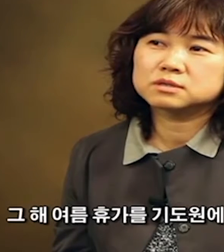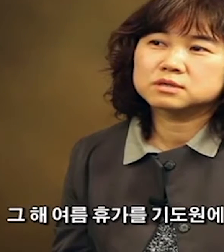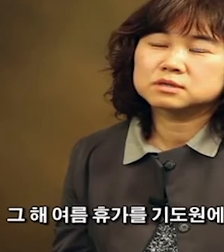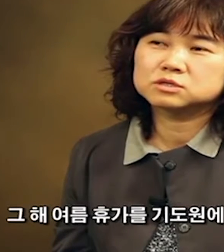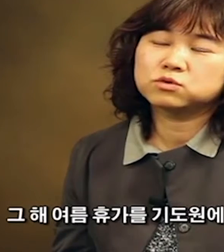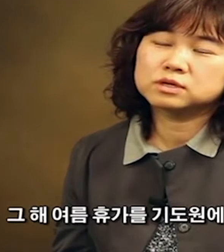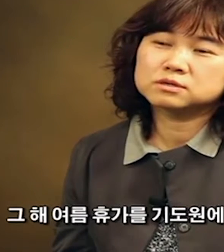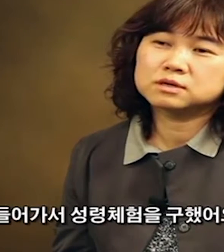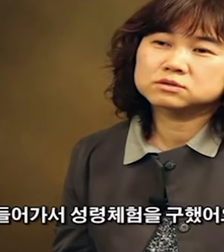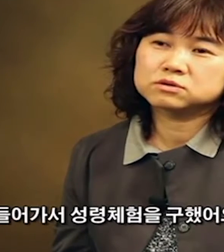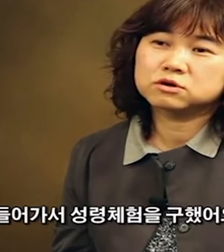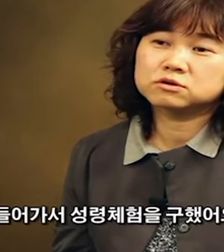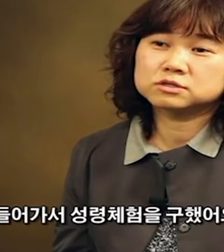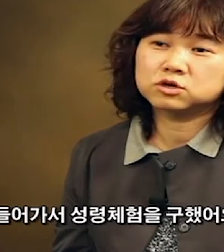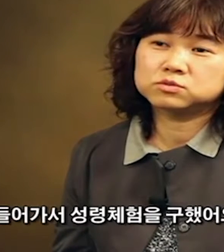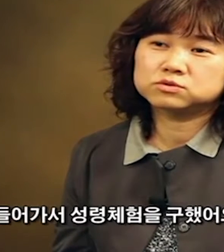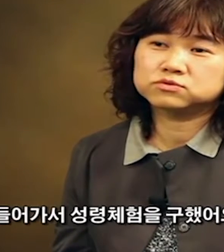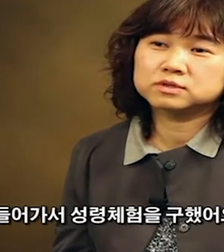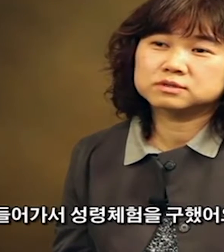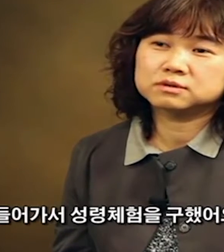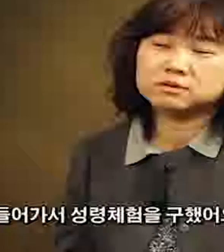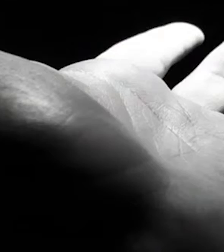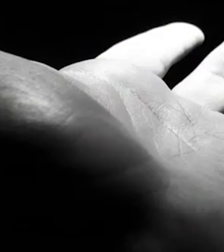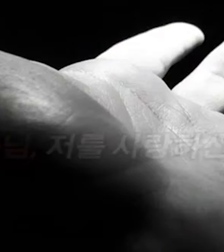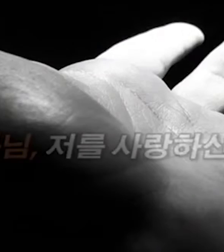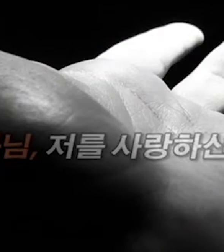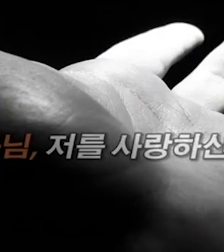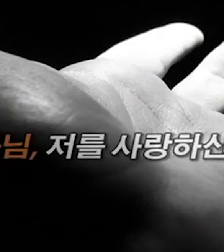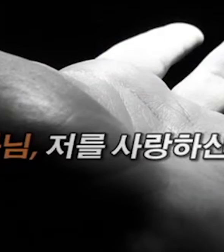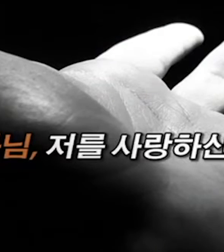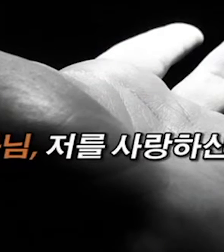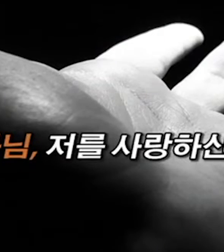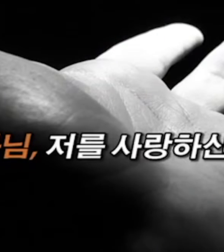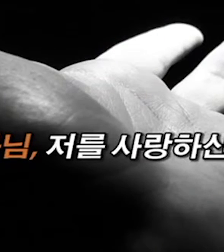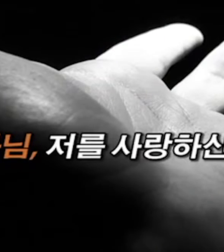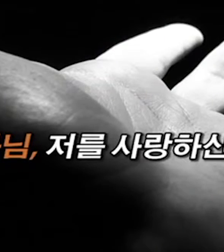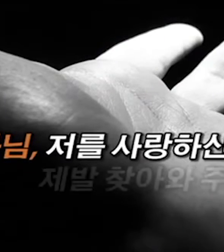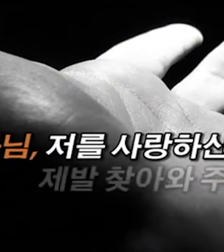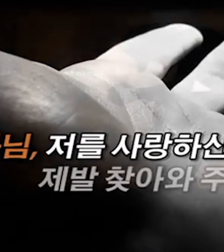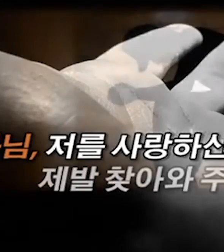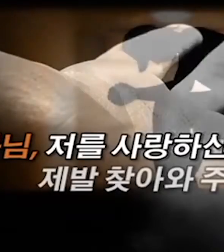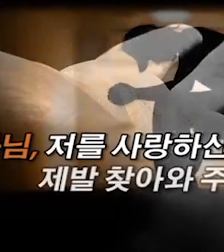휴가를 기도원에 들어가서 성령 체험을 구했어요.